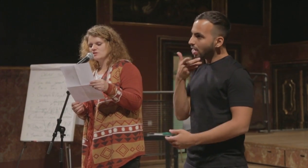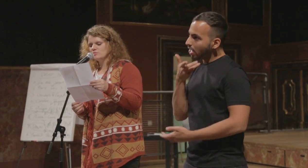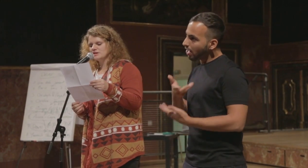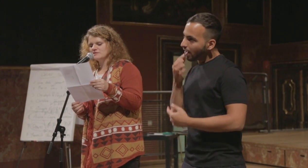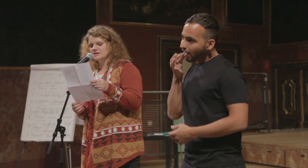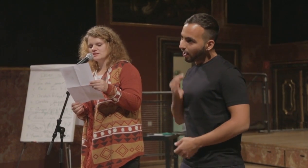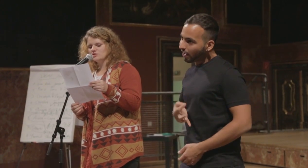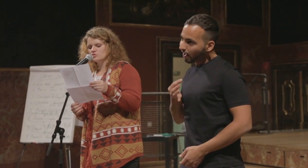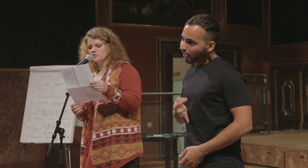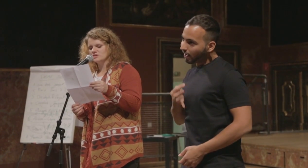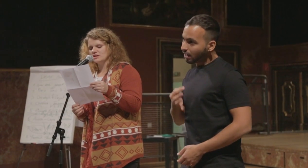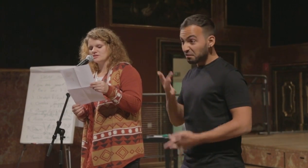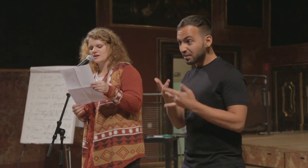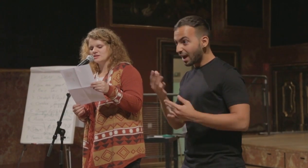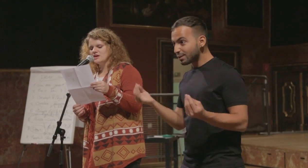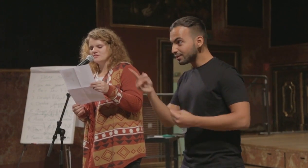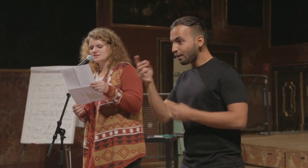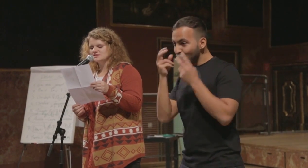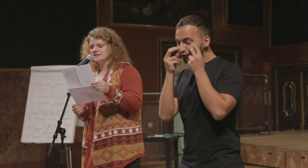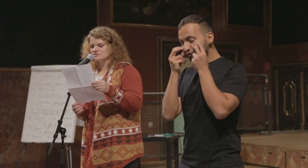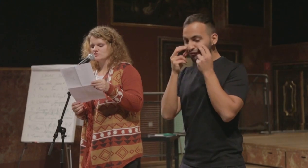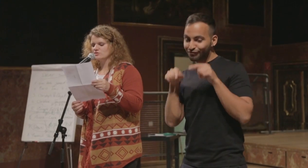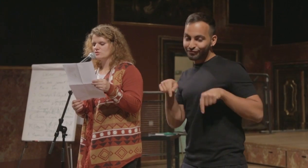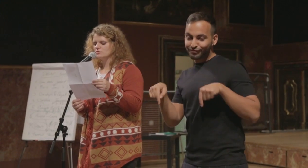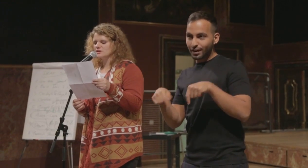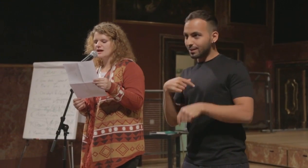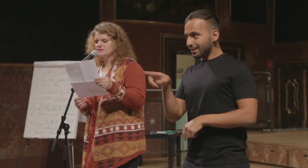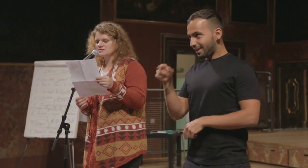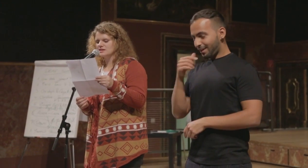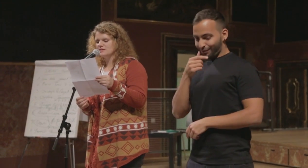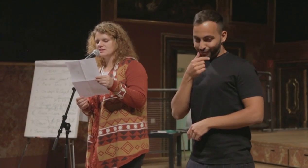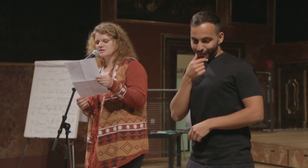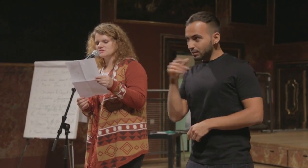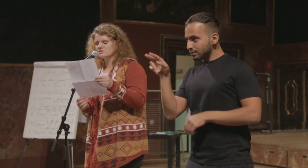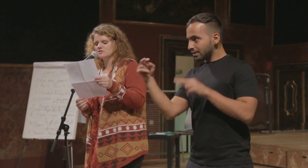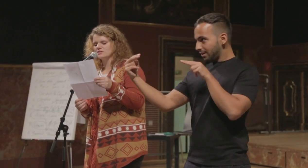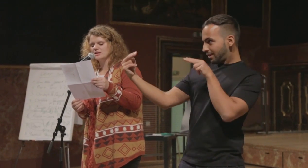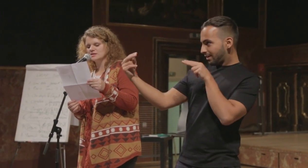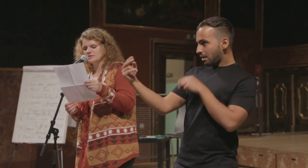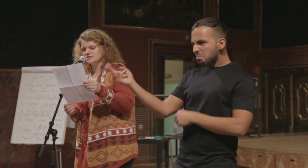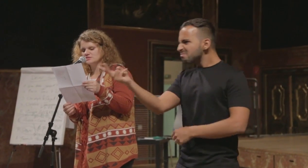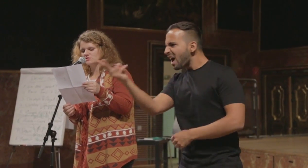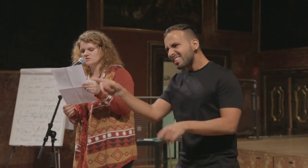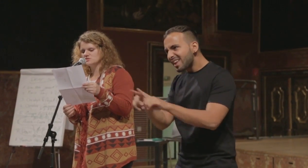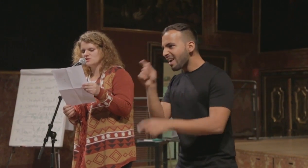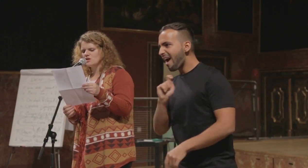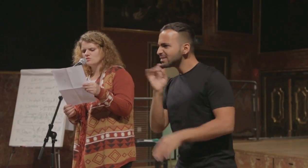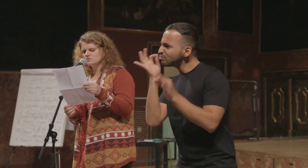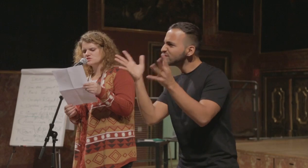wiederum liegt vielleicht an den Grübchen in ihren Wangen, wenn sie das Lächeln unterdrückt oder daran, dass ihre Lieblingseissorte auch deine Lieblingseissorte ist und du sonst